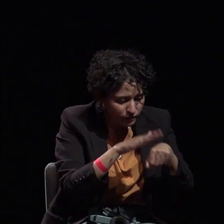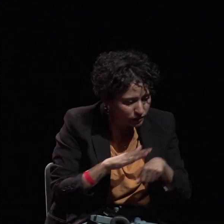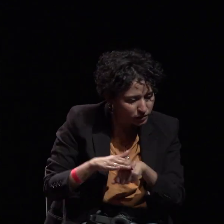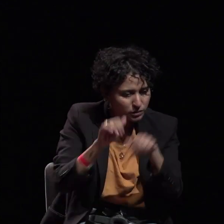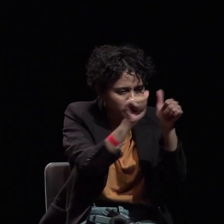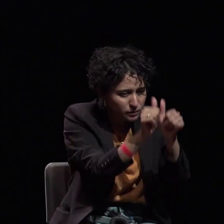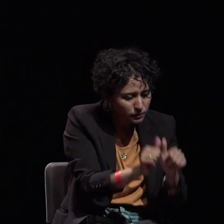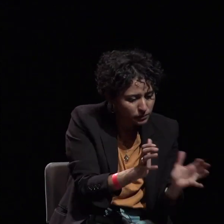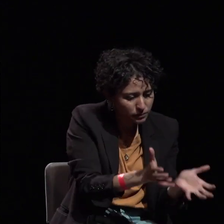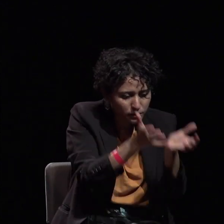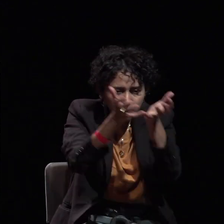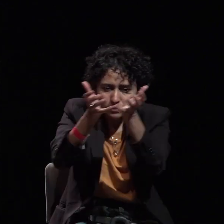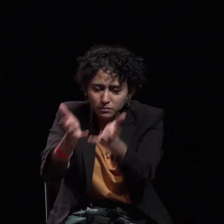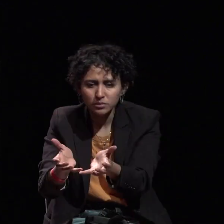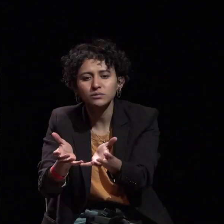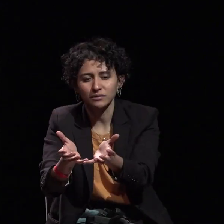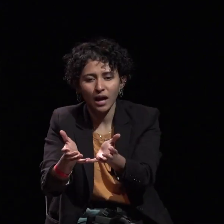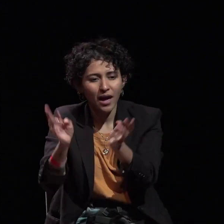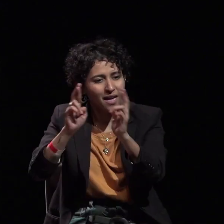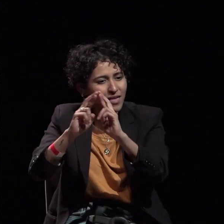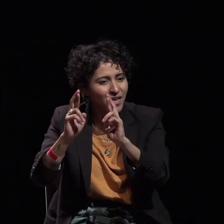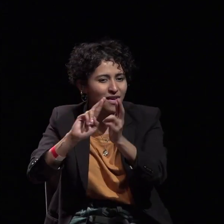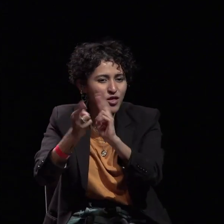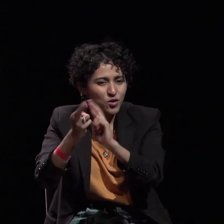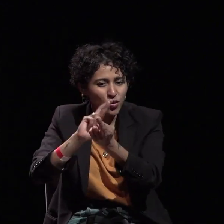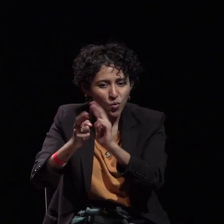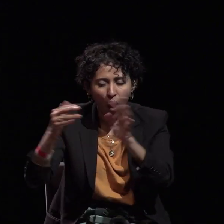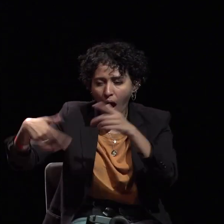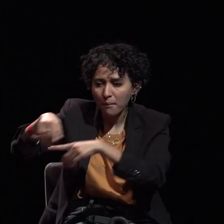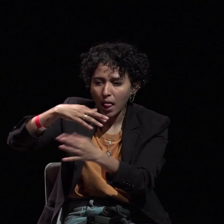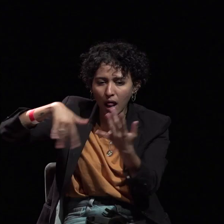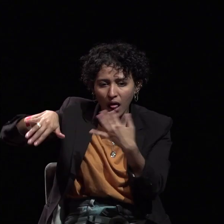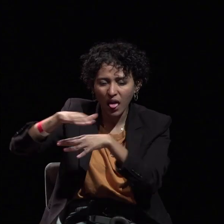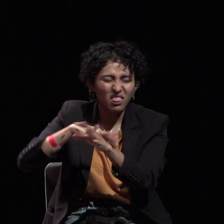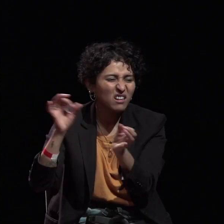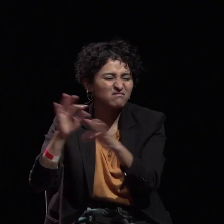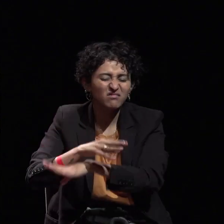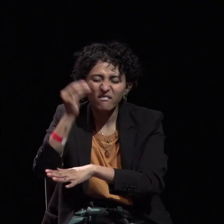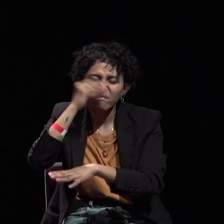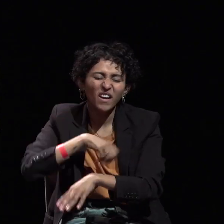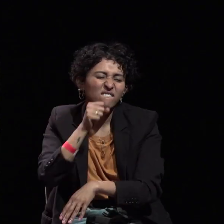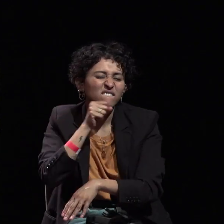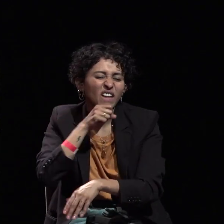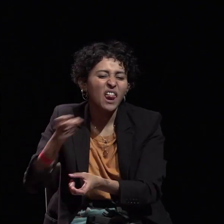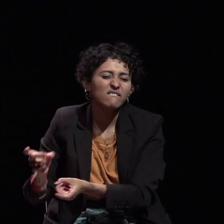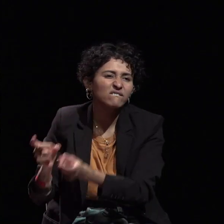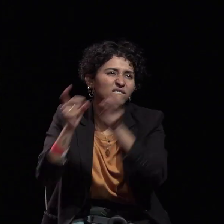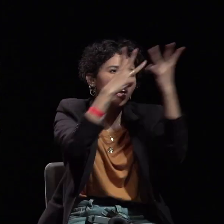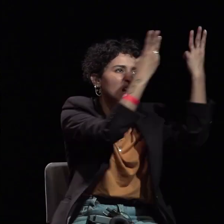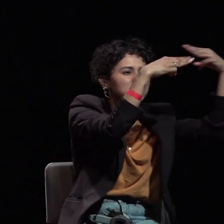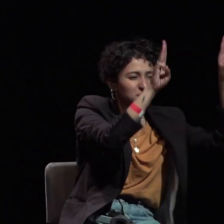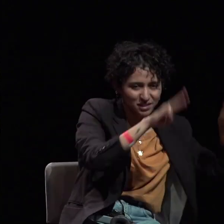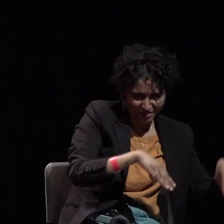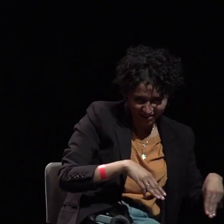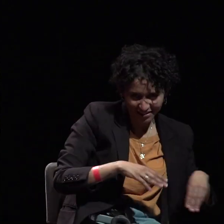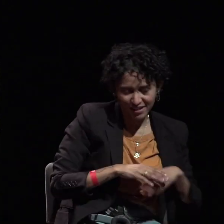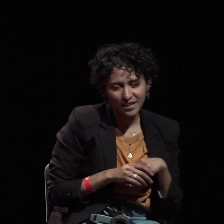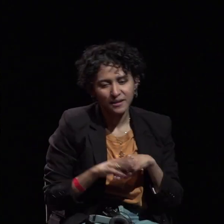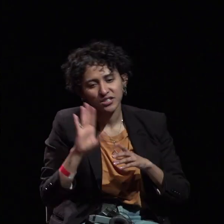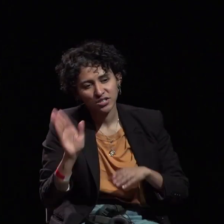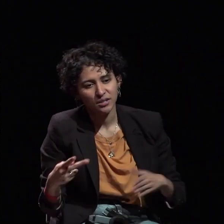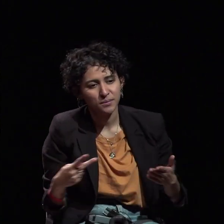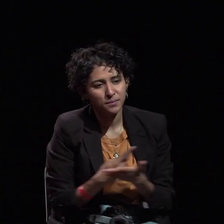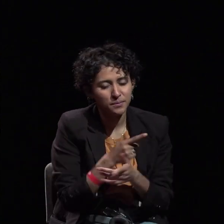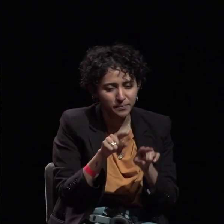então vendidos como objetos para museus europeus e europeoides. Tomemos a título de ilustração, que vou dar pelo menos